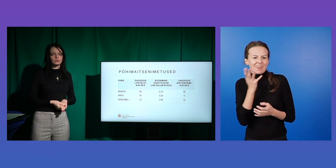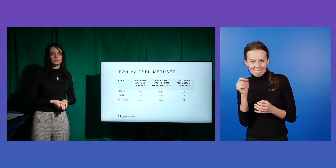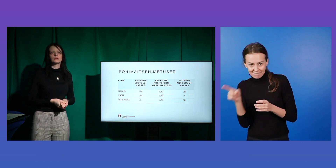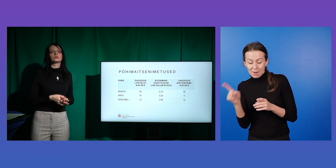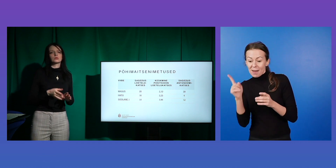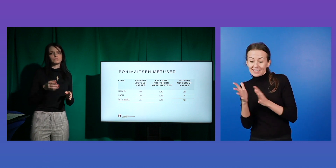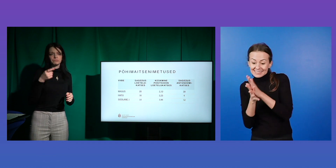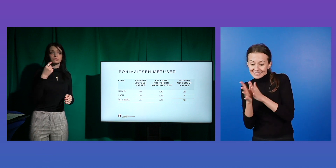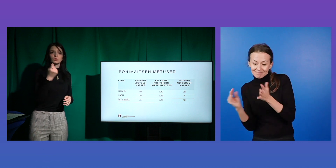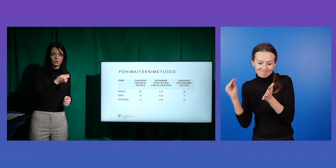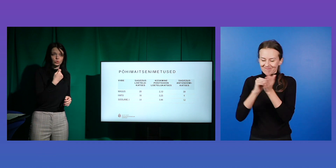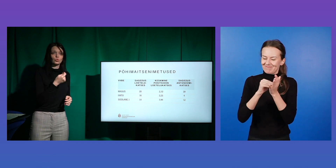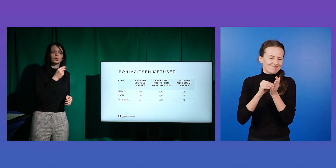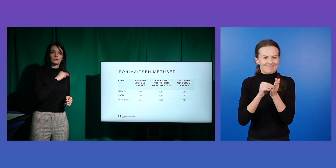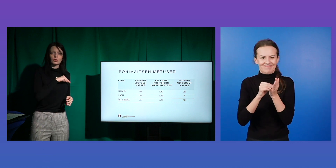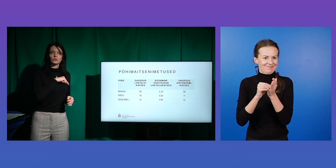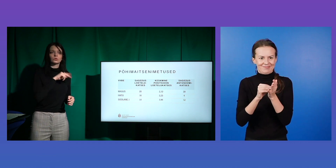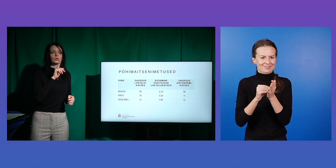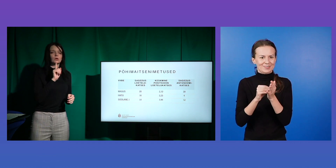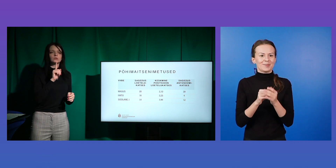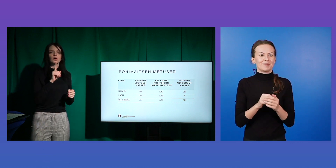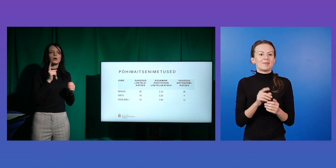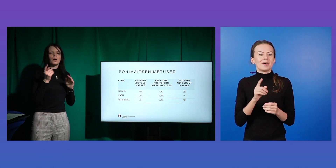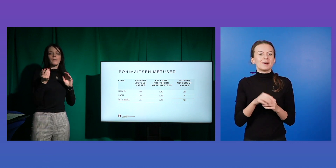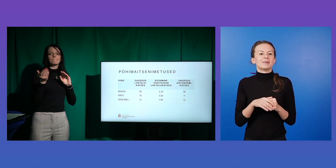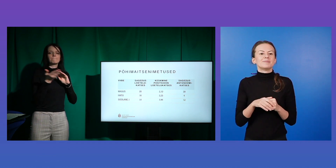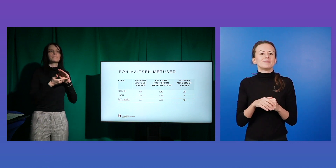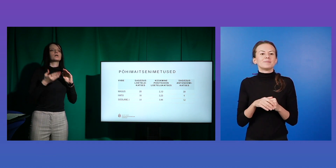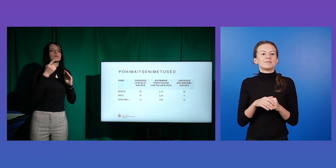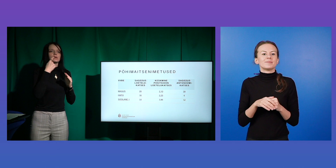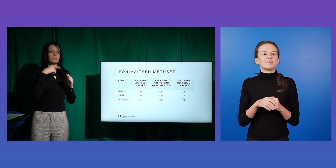seda kibe palju ei kasutata.